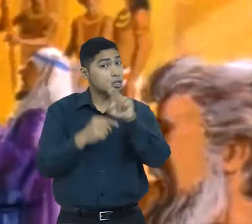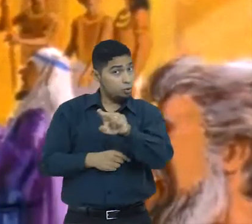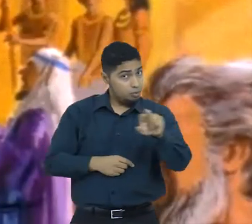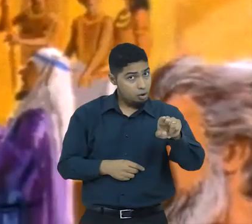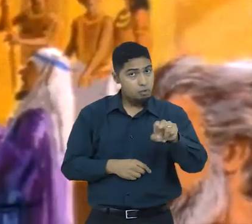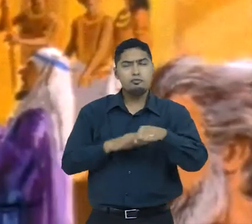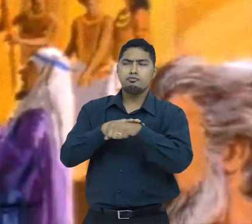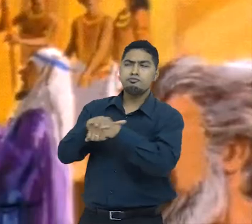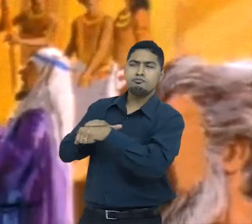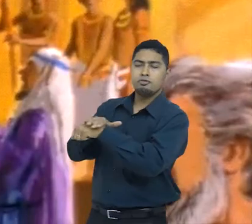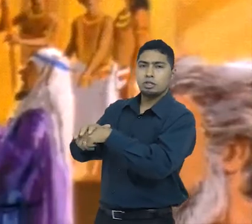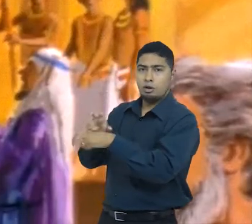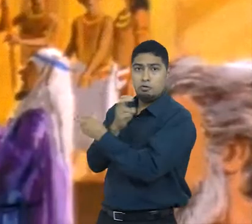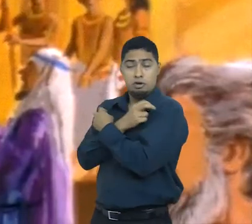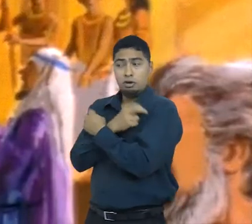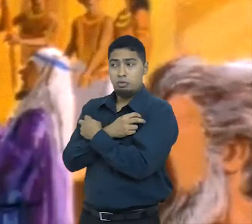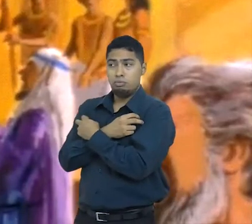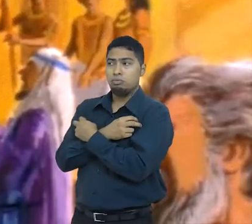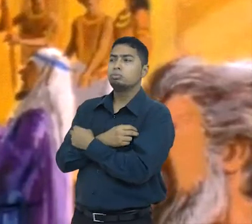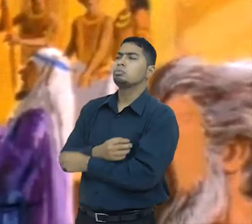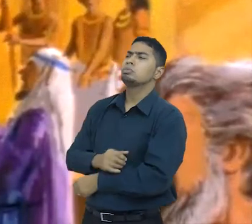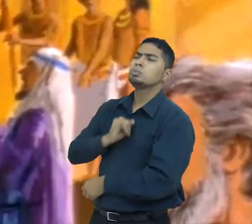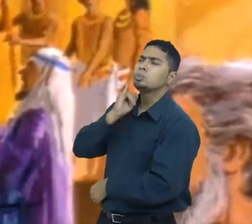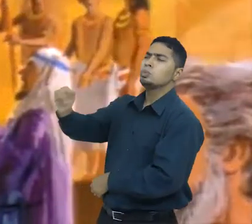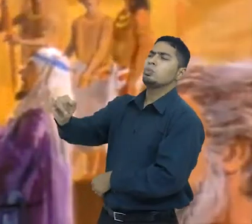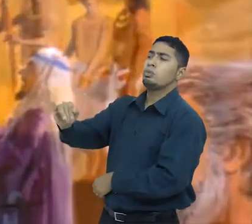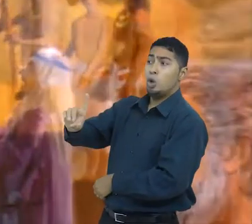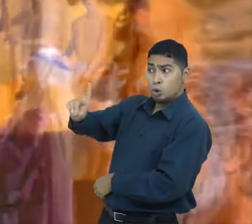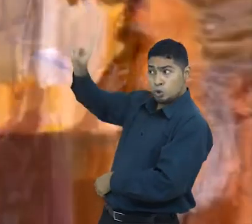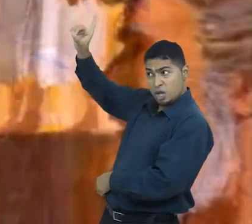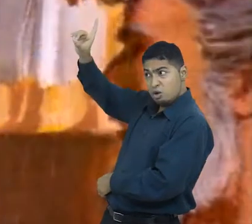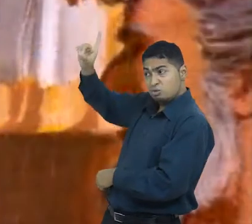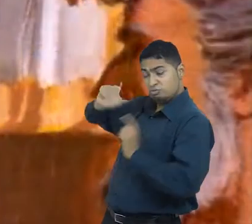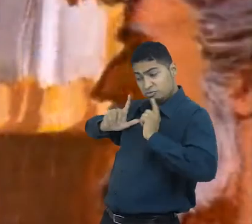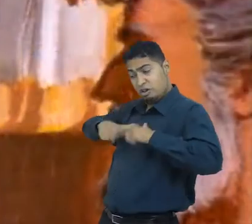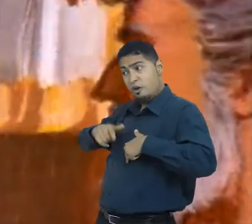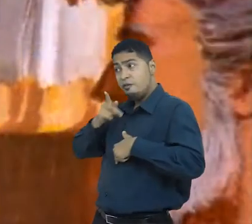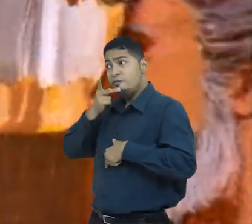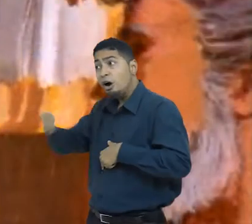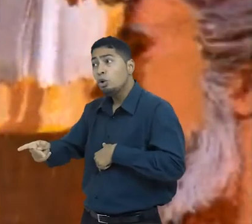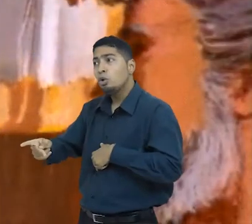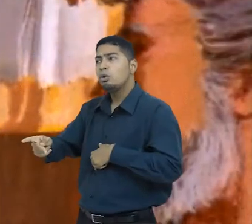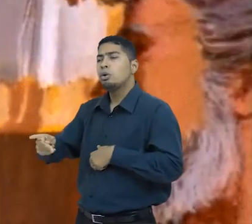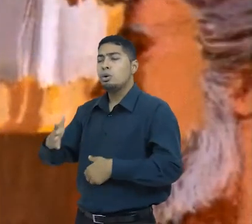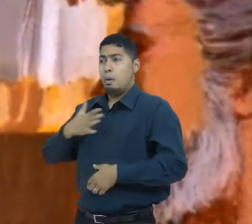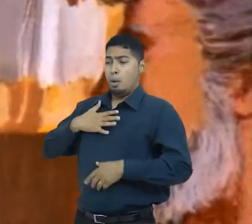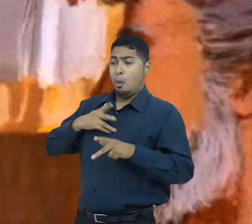Moisés e Arão foram falar com Faraó. E eles disseram: O Senhor, Deus de Israel, disse: Deixe meu povo ir.